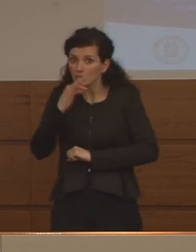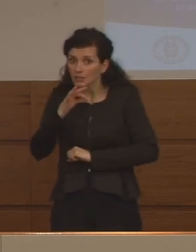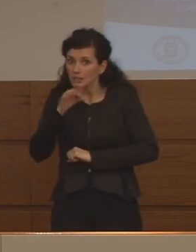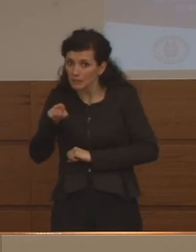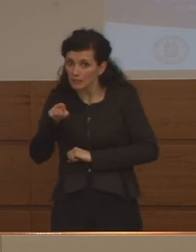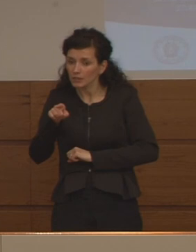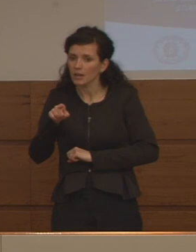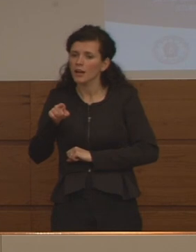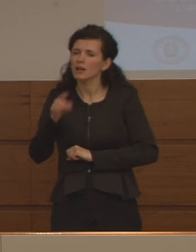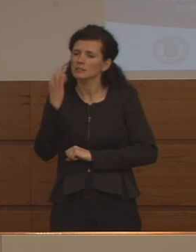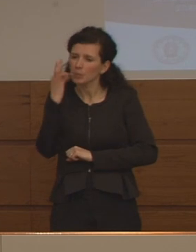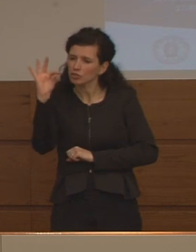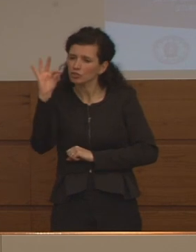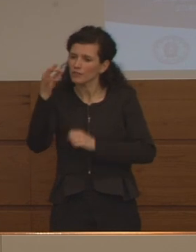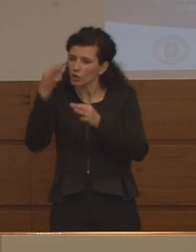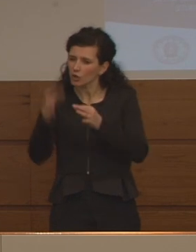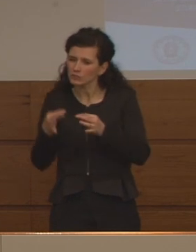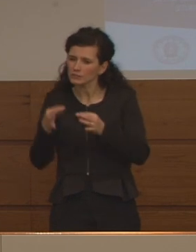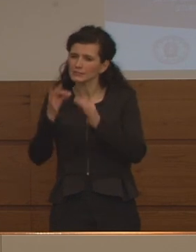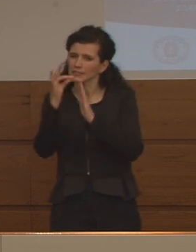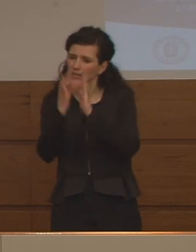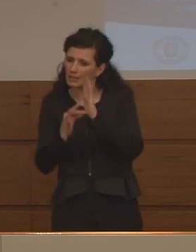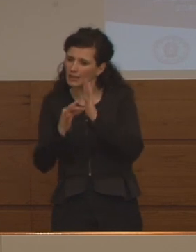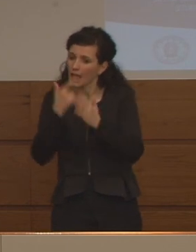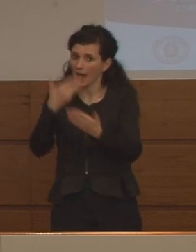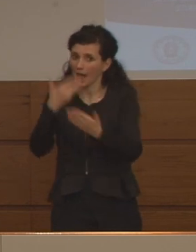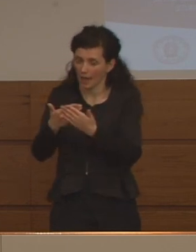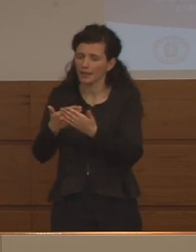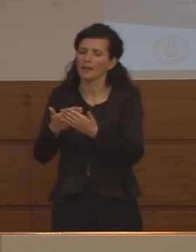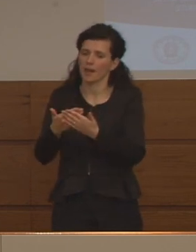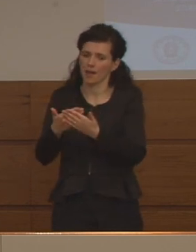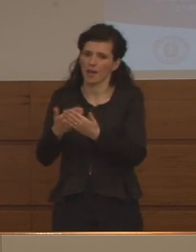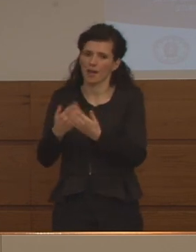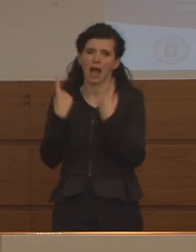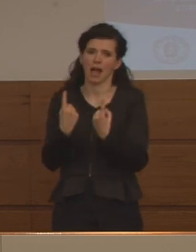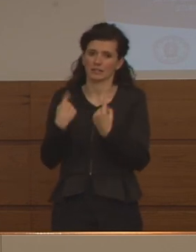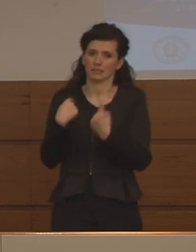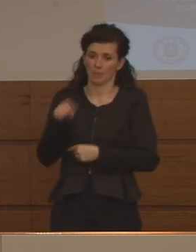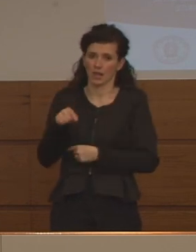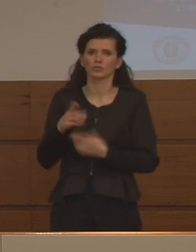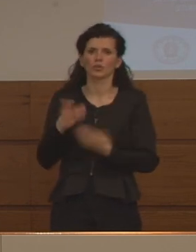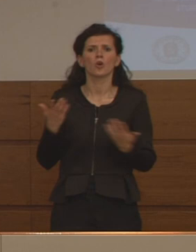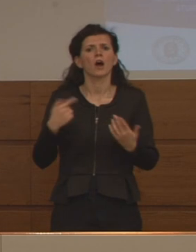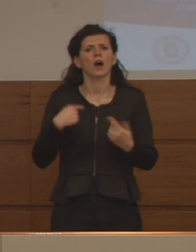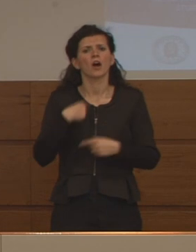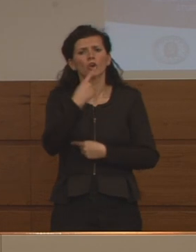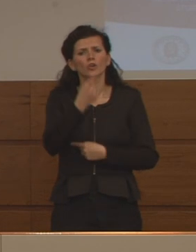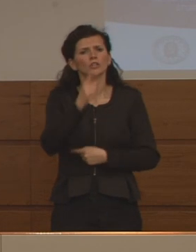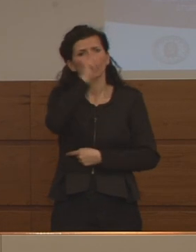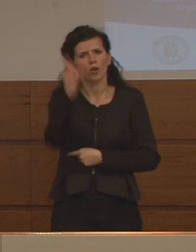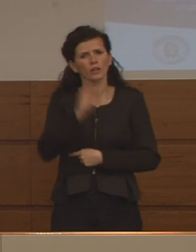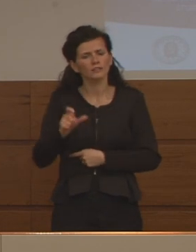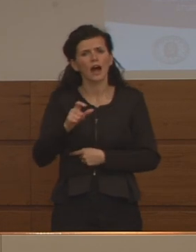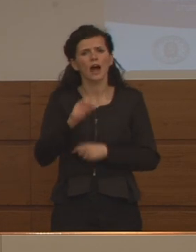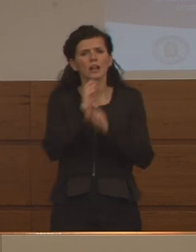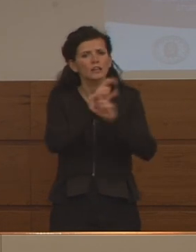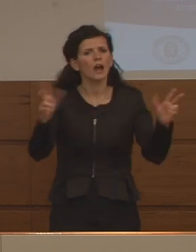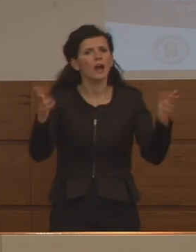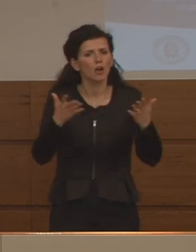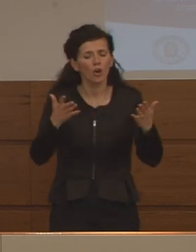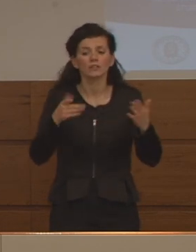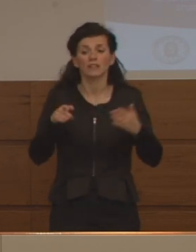di specificità quello che però dico in maniera molto chiara al paese che questi studi partiranno presto